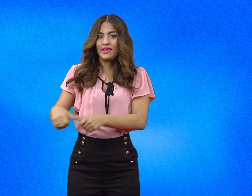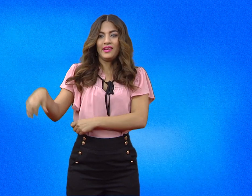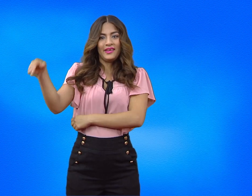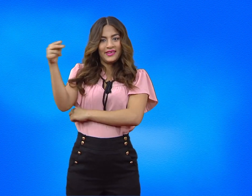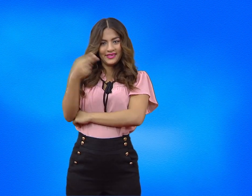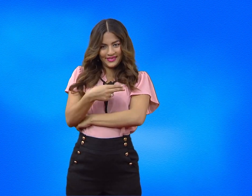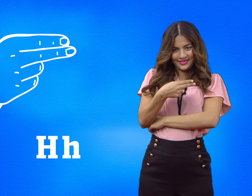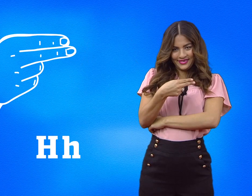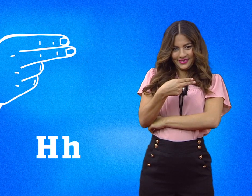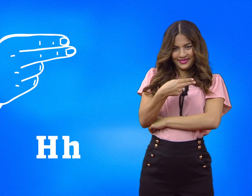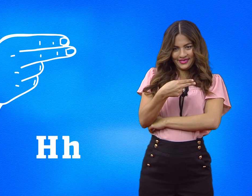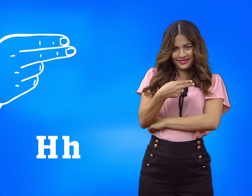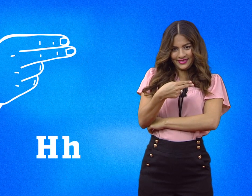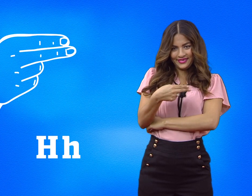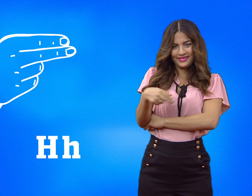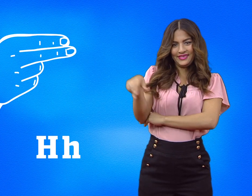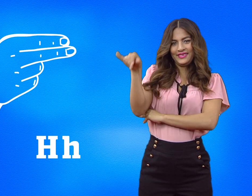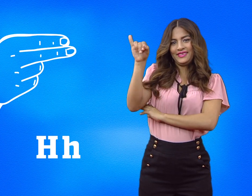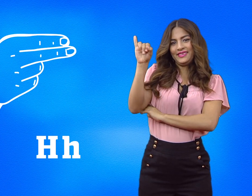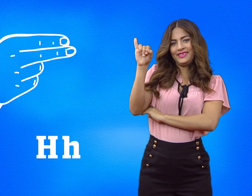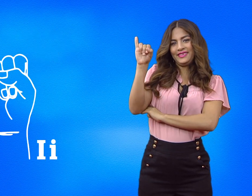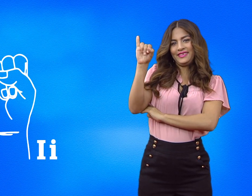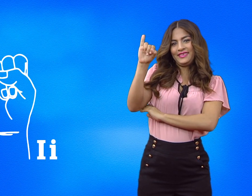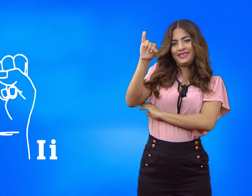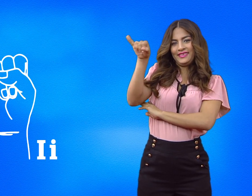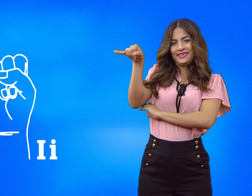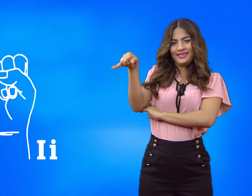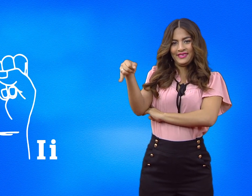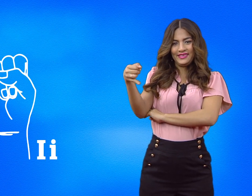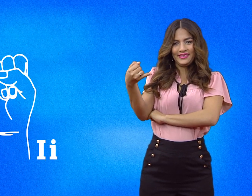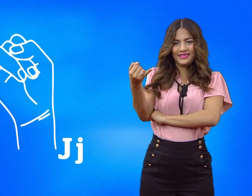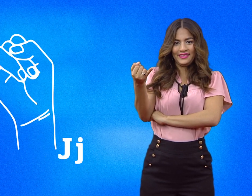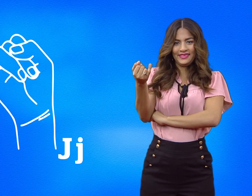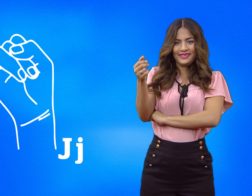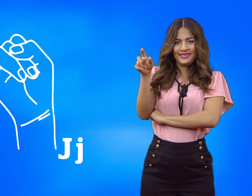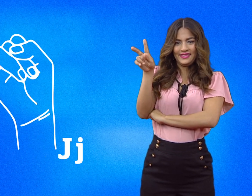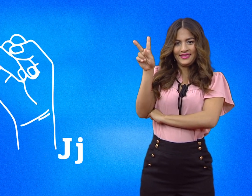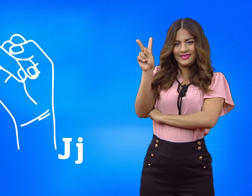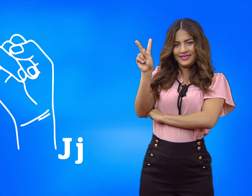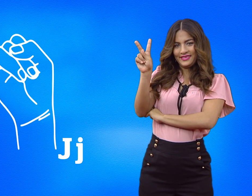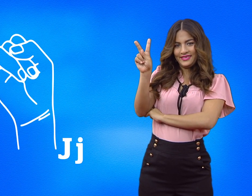H, I, J,